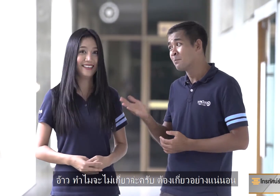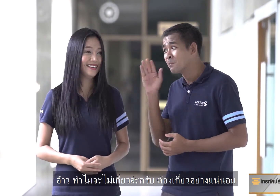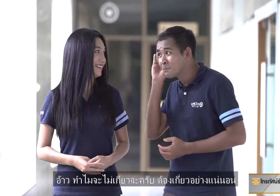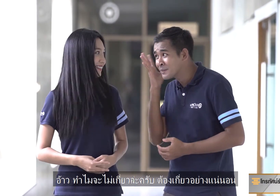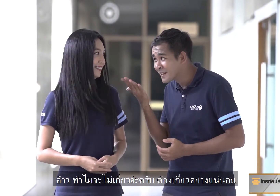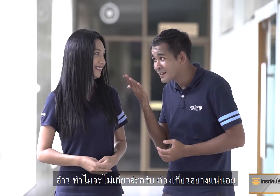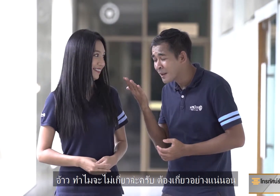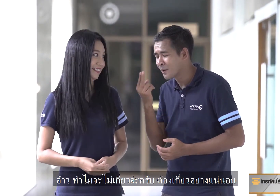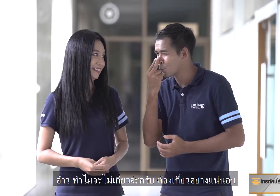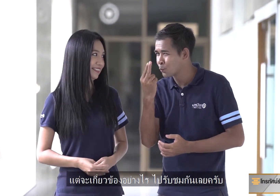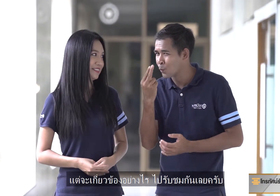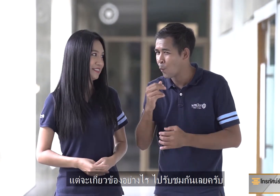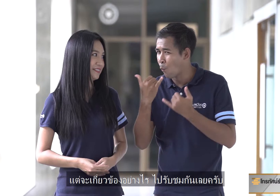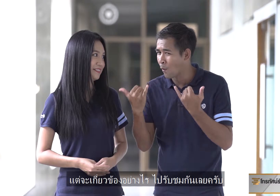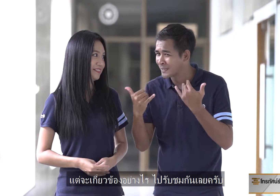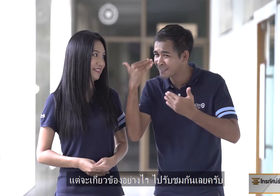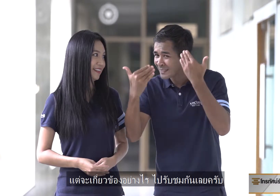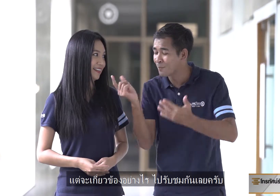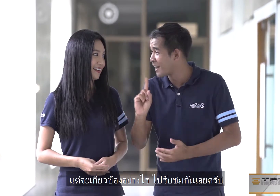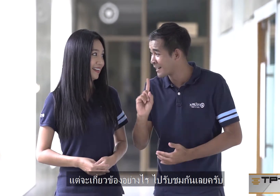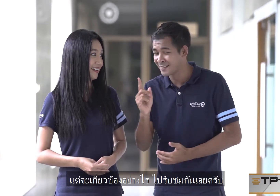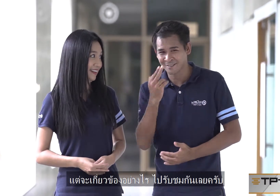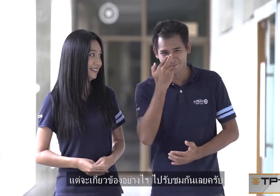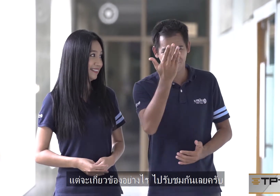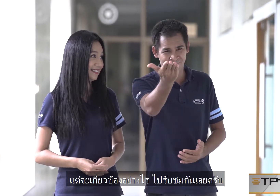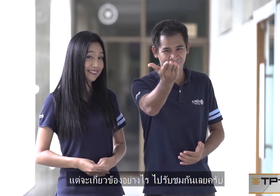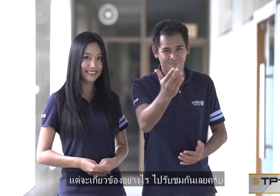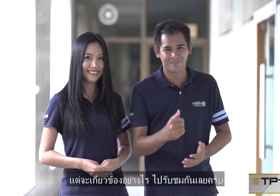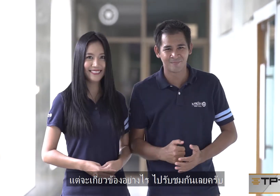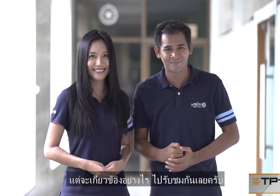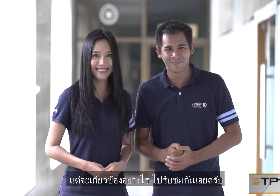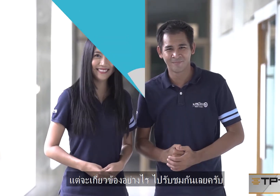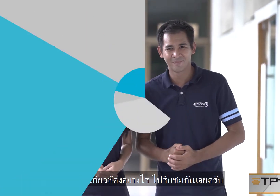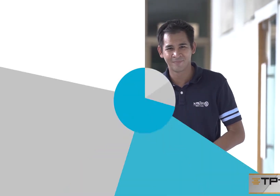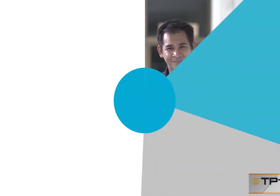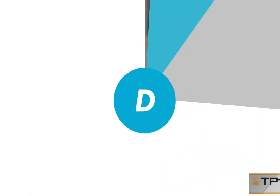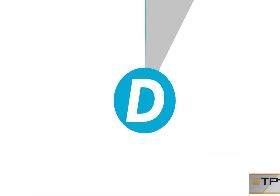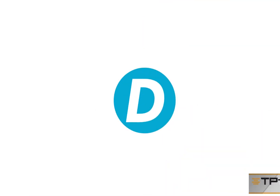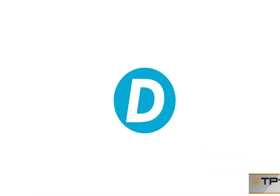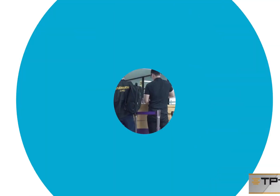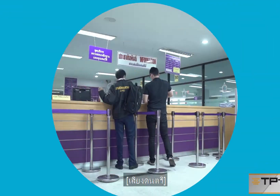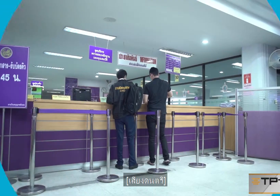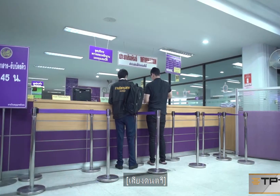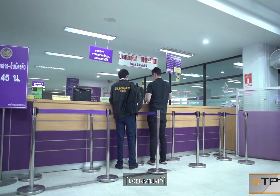ต้องเกี่ยวแน่นอนแต่จะเกี่ยวข้องอย่างไรไปรับชมกันเลยครับ